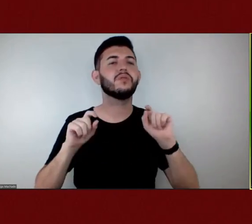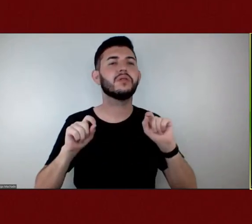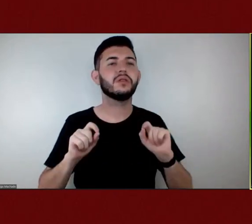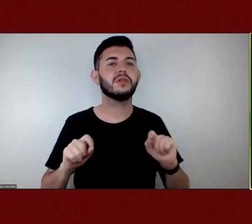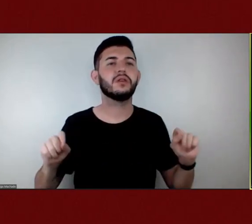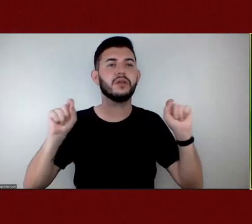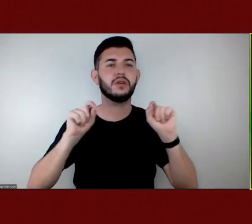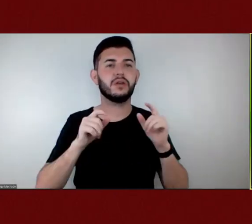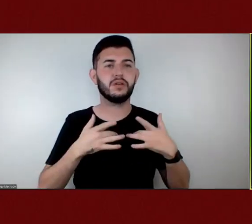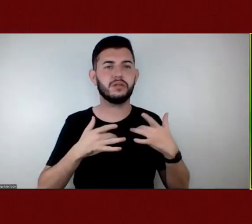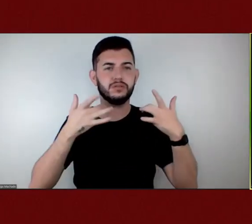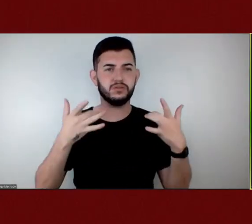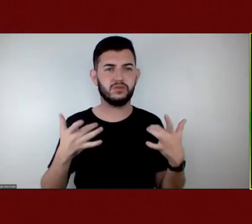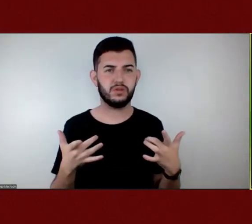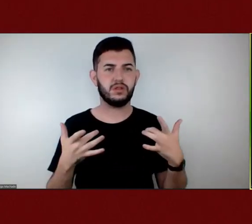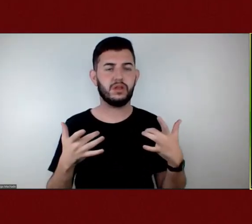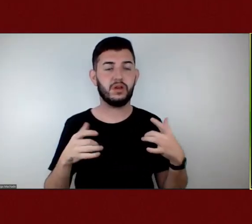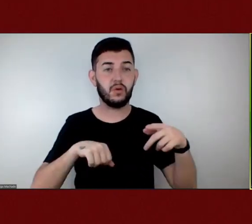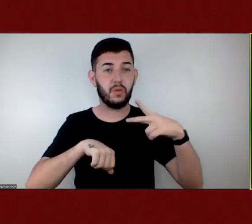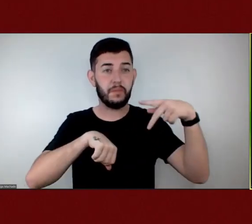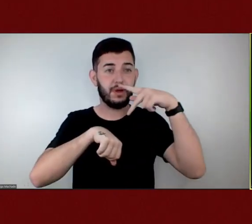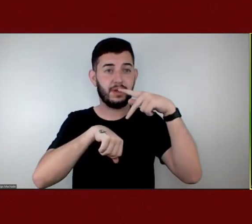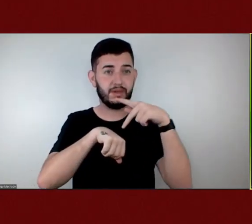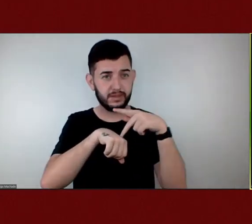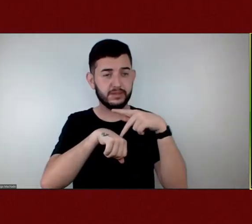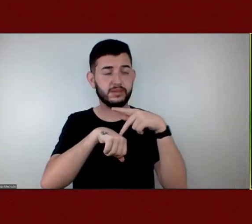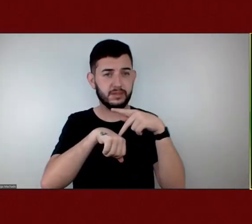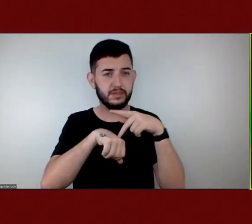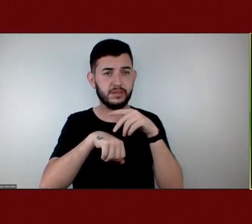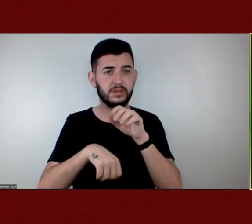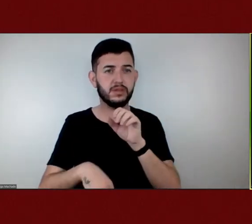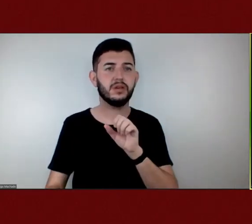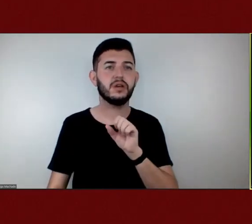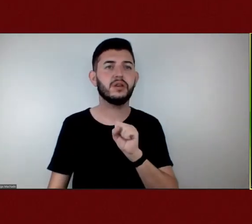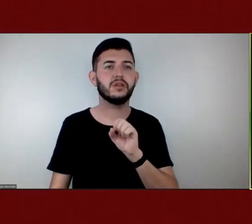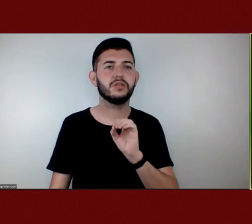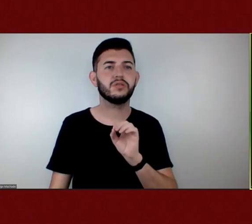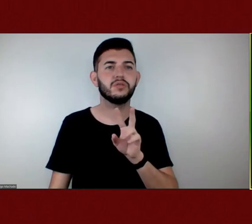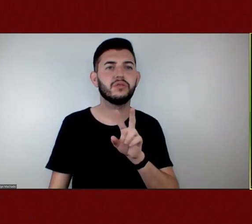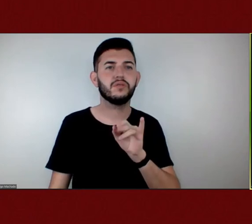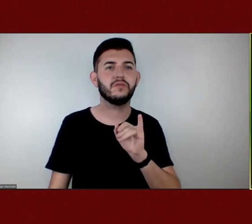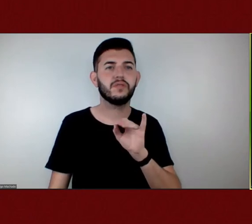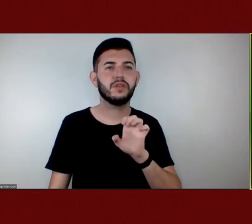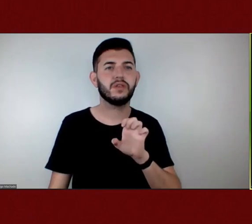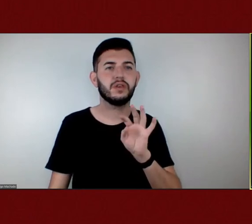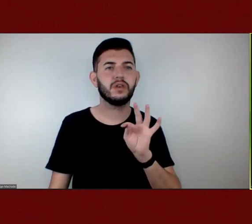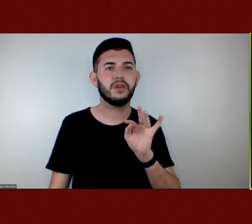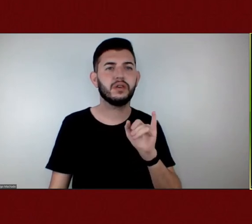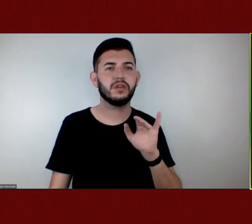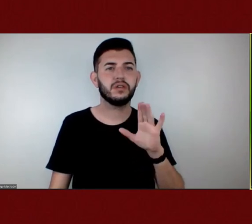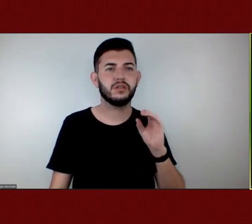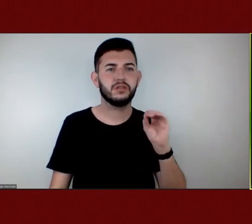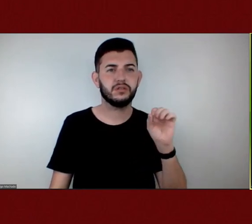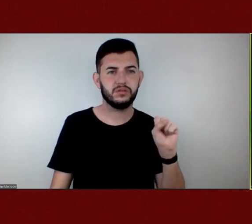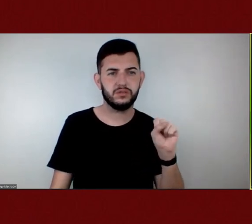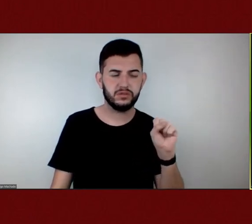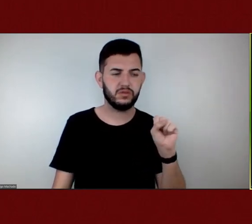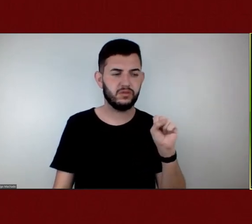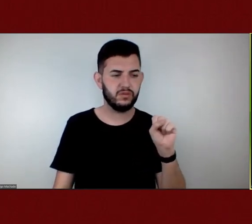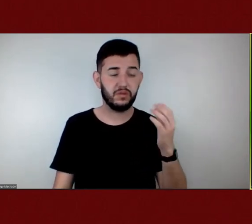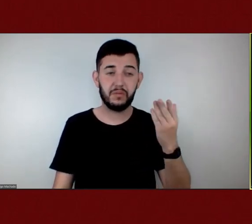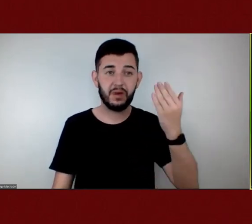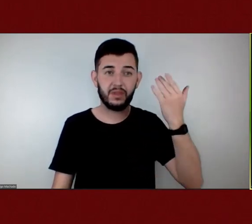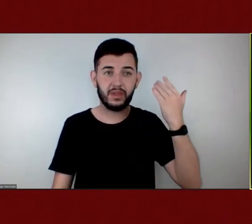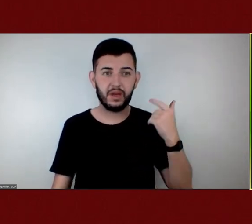o país dos sovietes, pelo menos enquanto não se generalizasse a guerra civil e